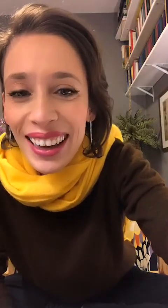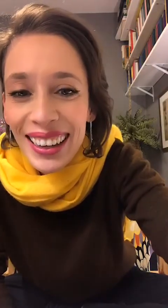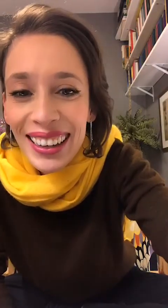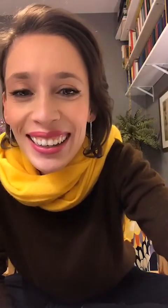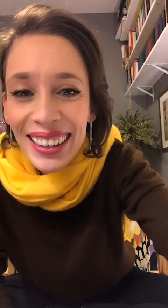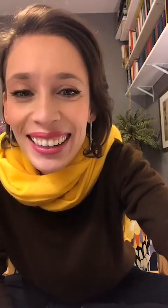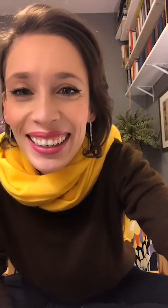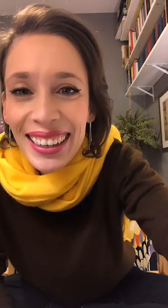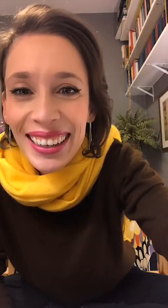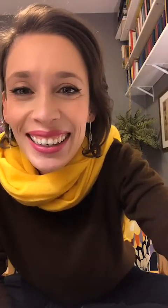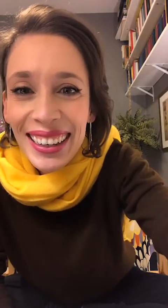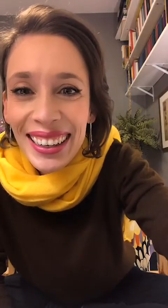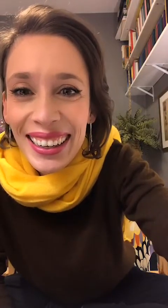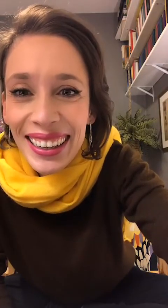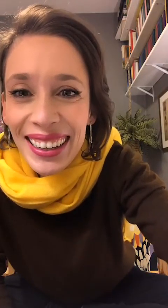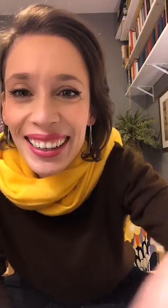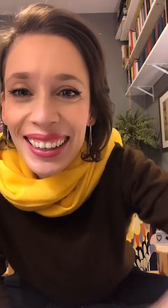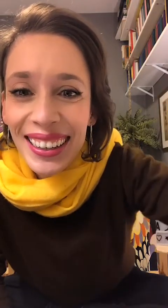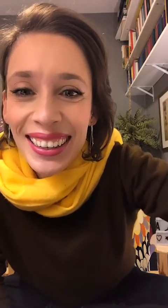Bem-vinda!